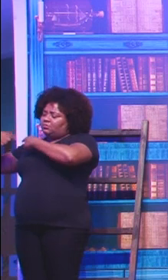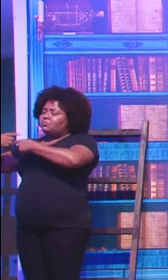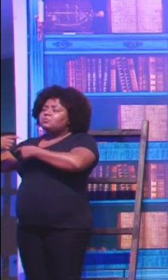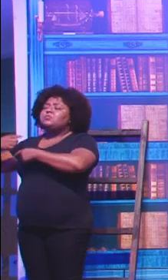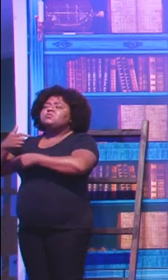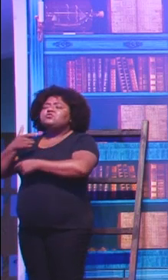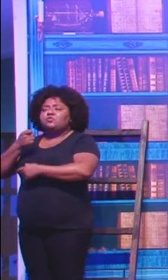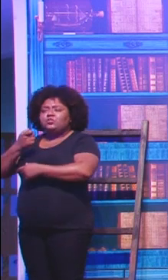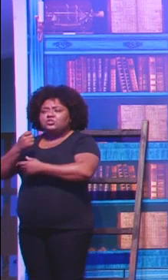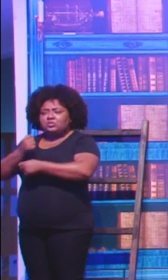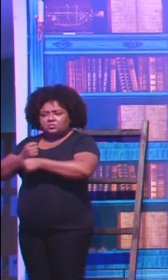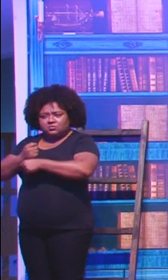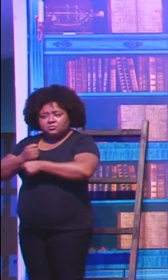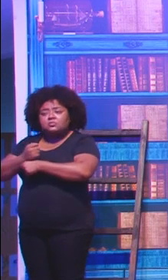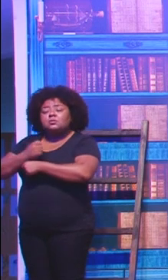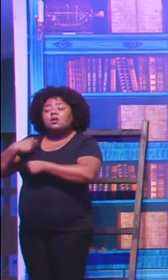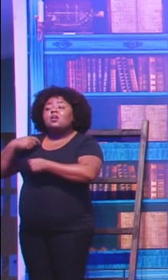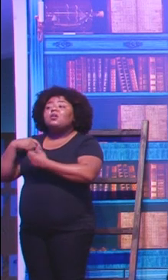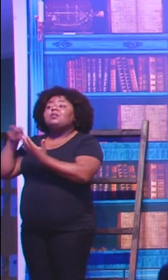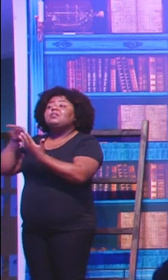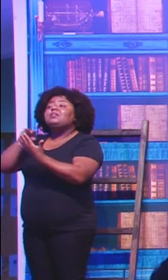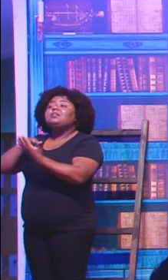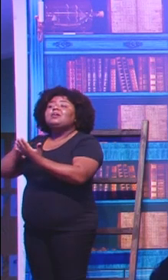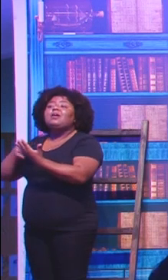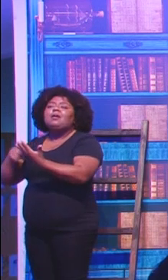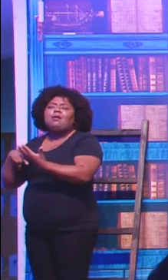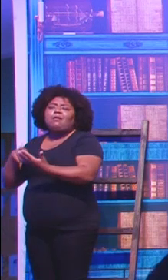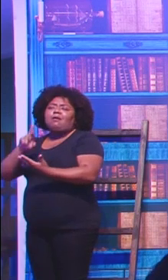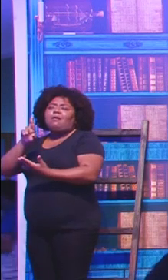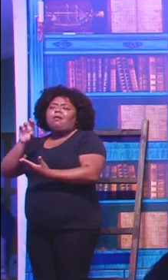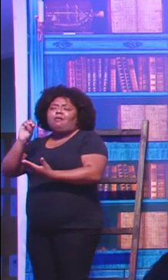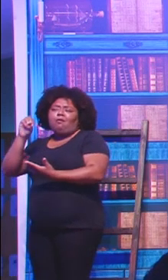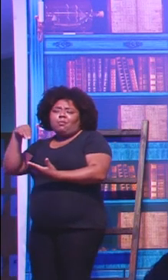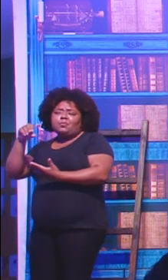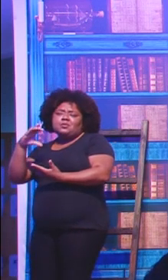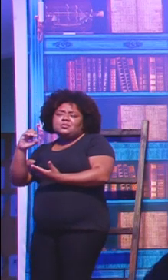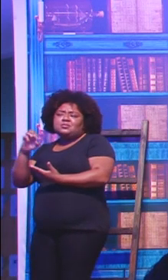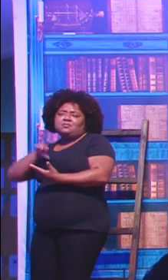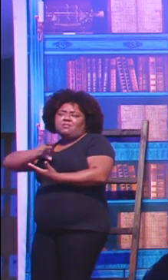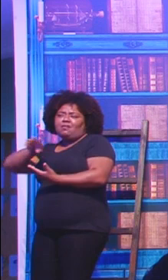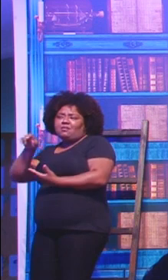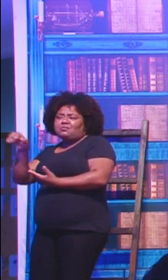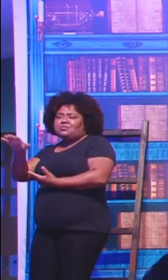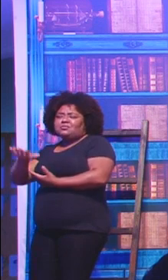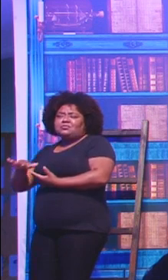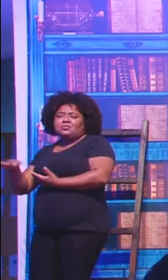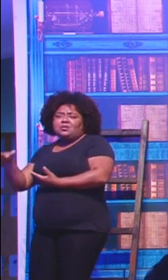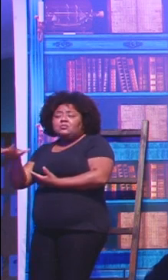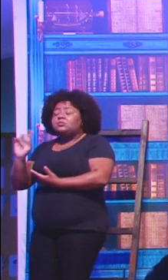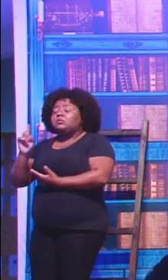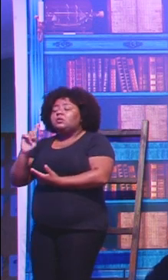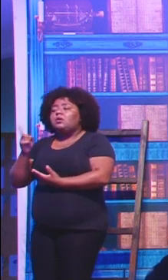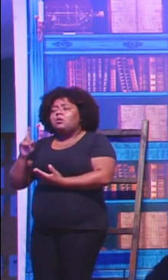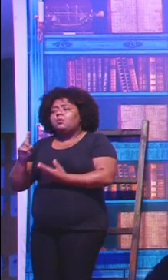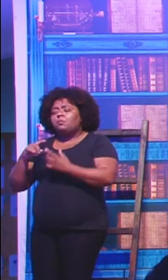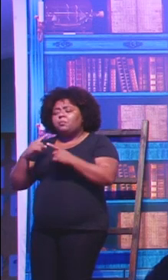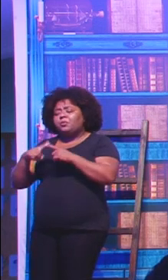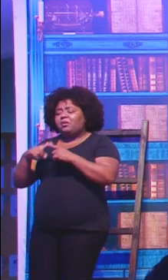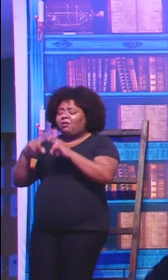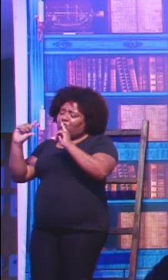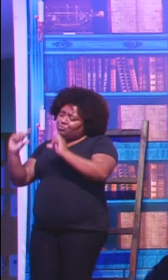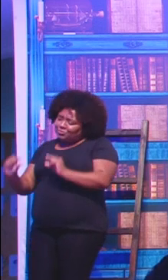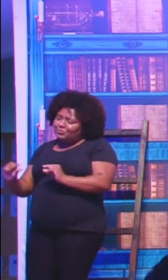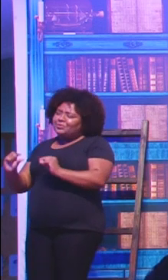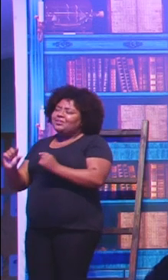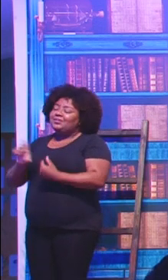vinha das leituras desses romances, que eu nem gosto muito do termo regionalista, porque eu acho que reduz essa literatura. Hoje,